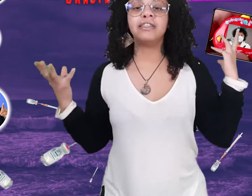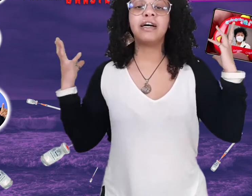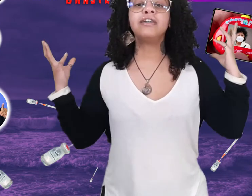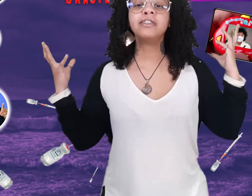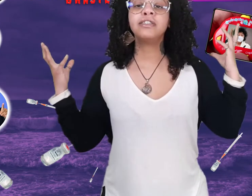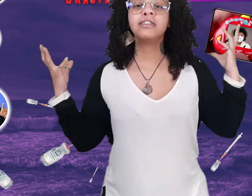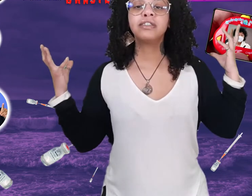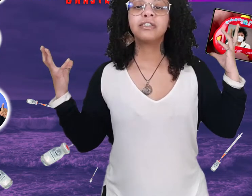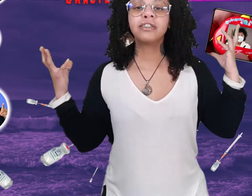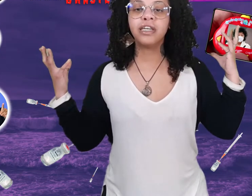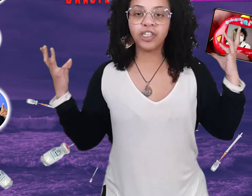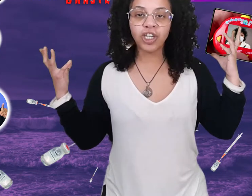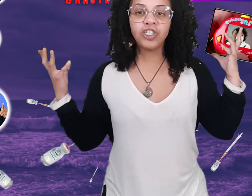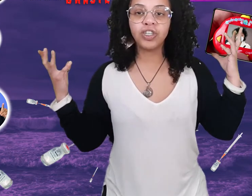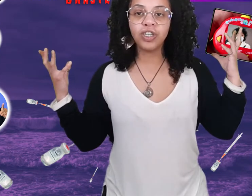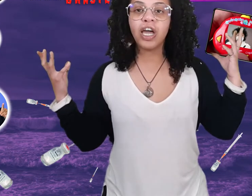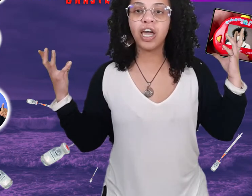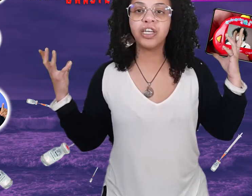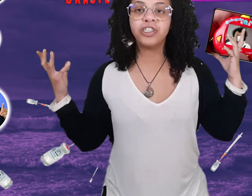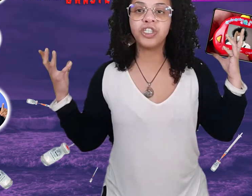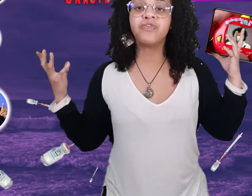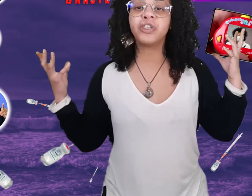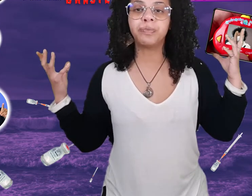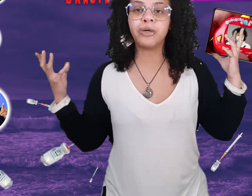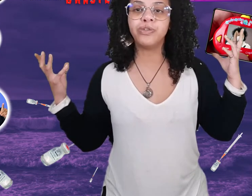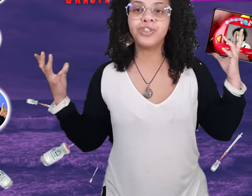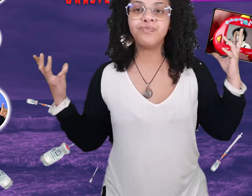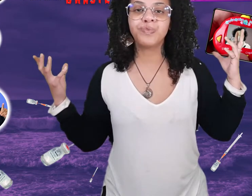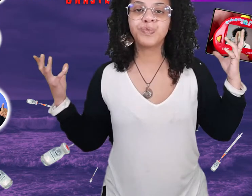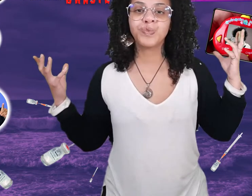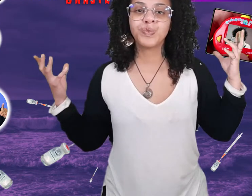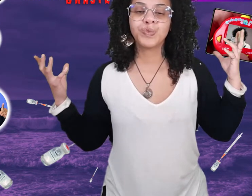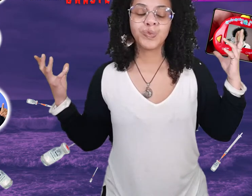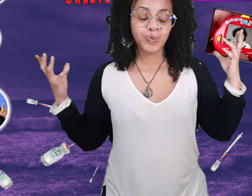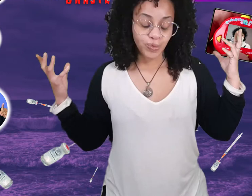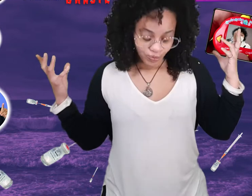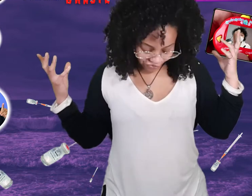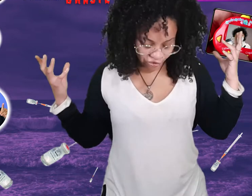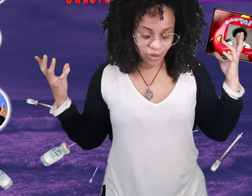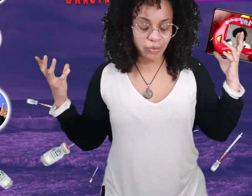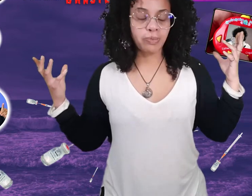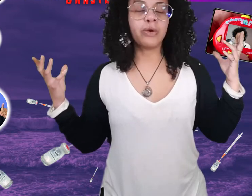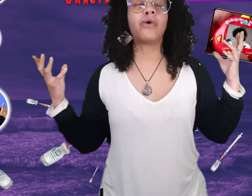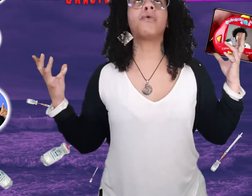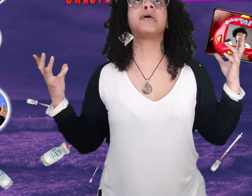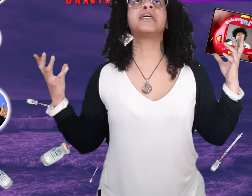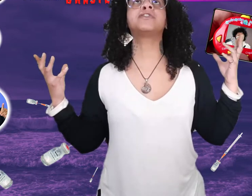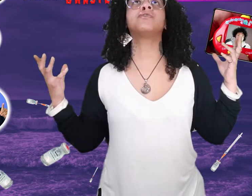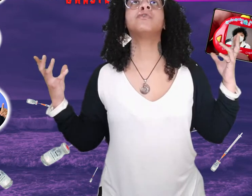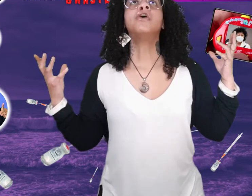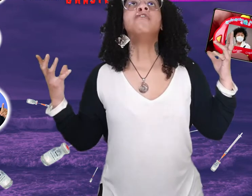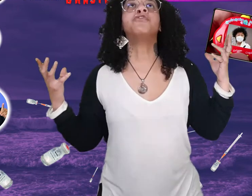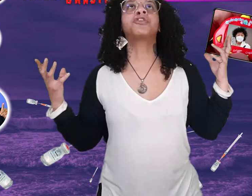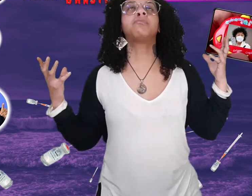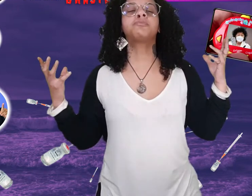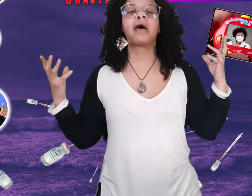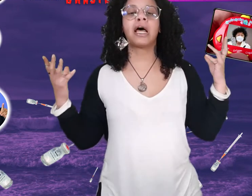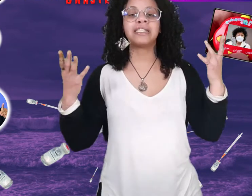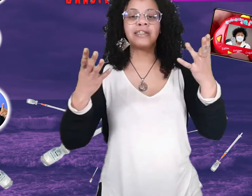360. Virou e a gente... Ah, e a gente volta para onde? Pro começo. Pro início de tudo. Voltamos para o começo. Voltamos para a ação